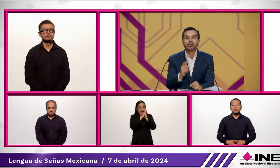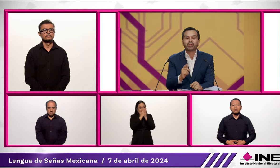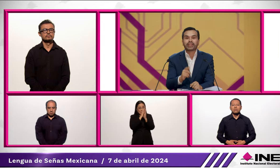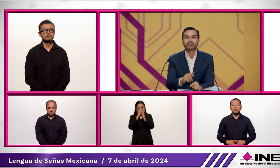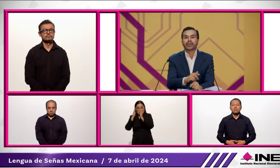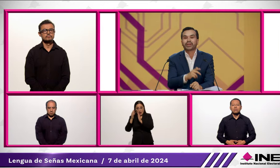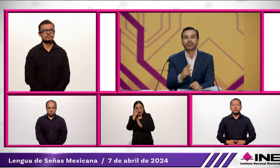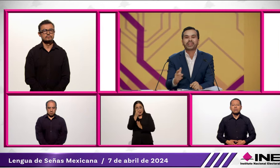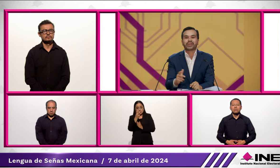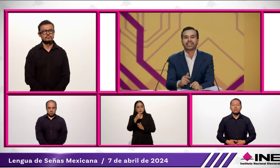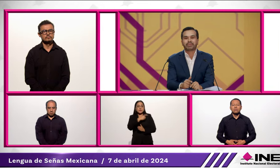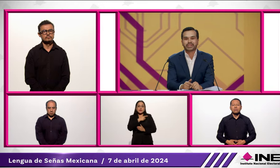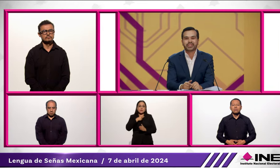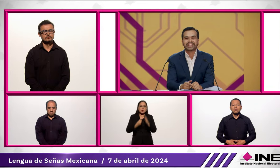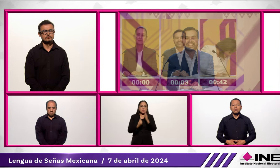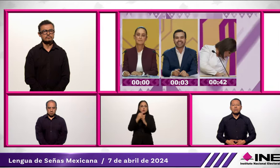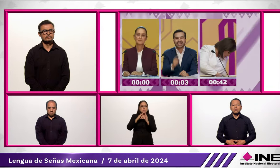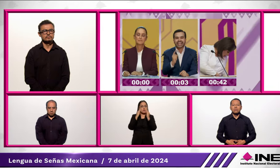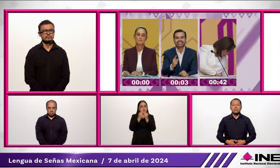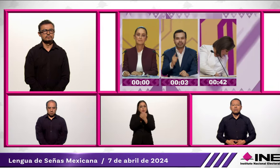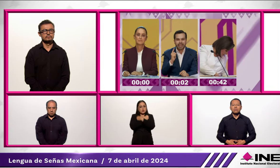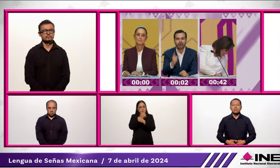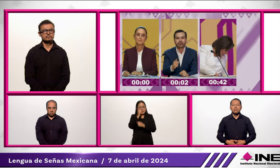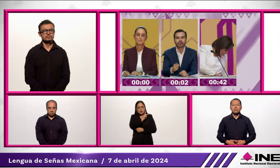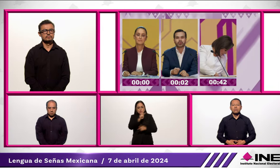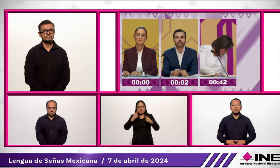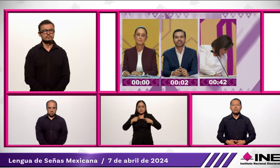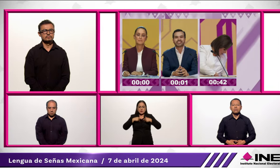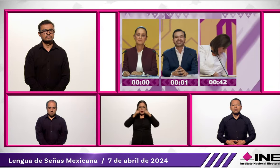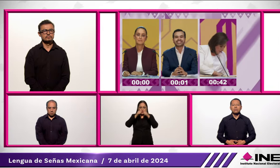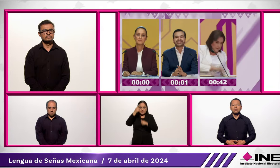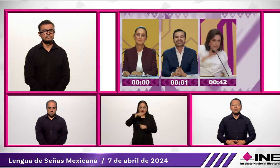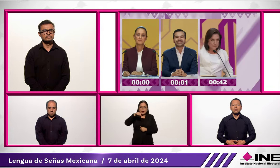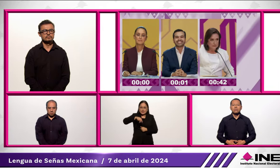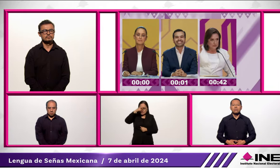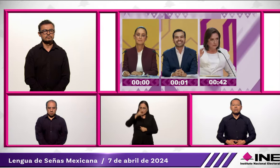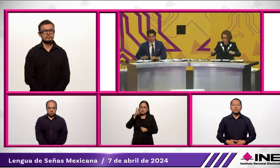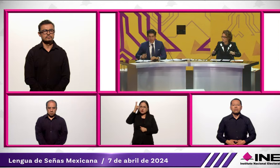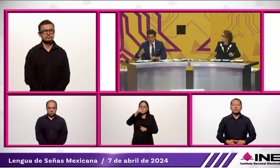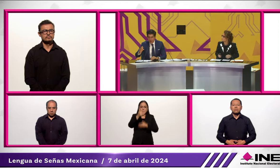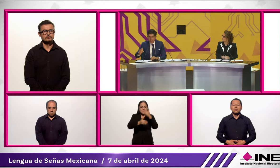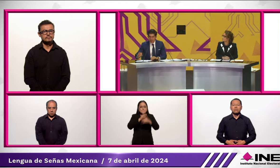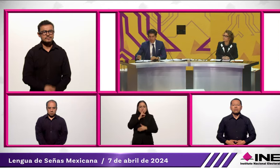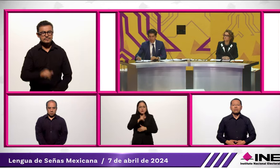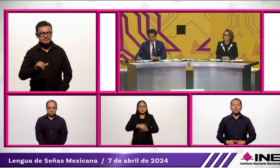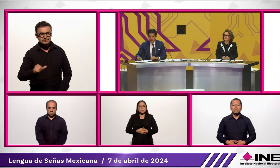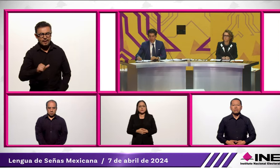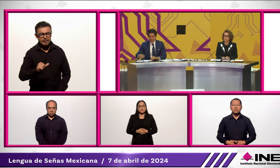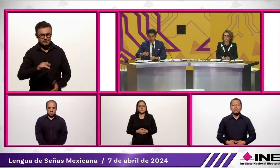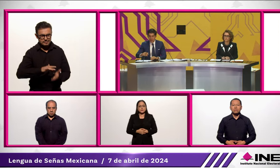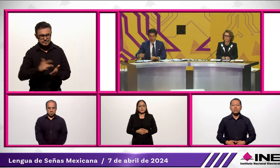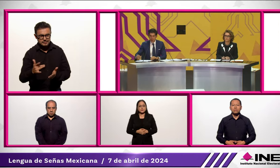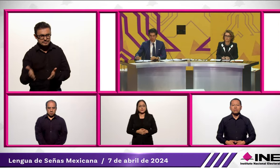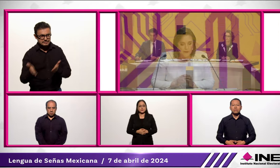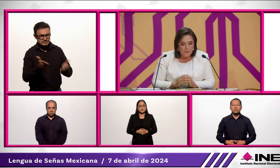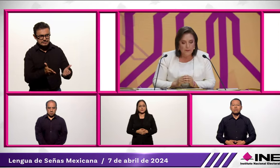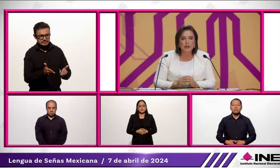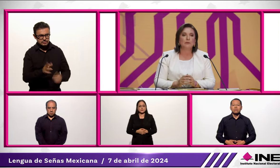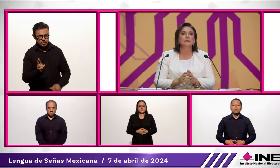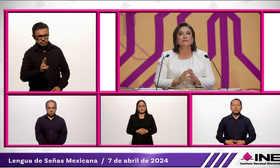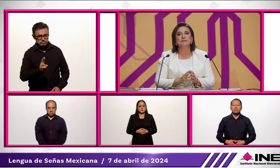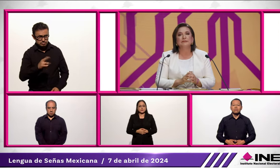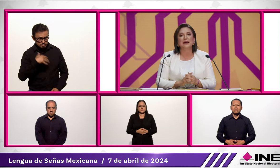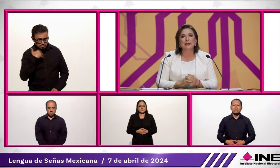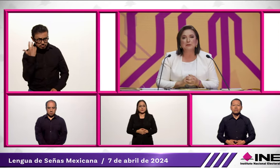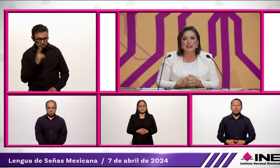por un modelo educativo que incluya a todas las personas y que lance a México al futuro. Gracias, candidato Maínez. Candidata Xóchitl Gálvez, ¿quiere responder?